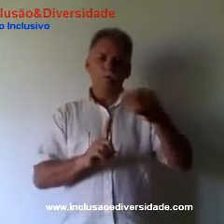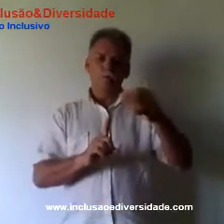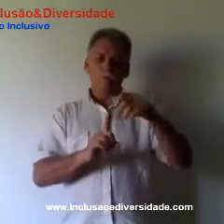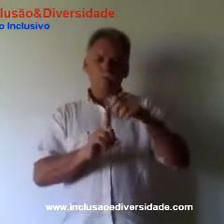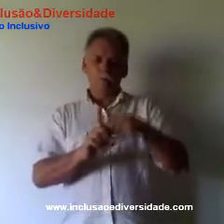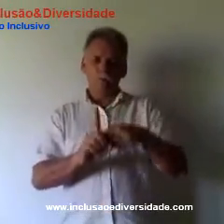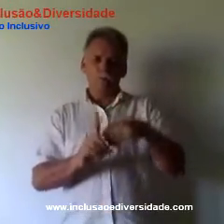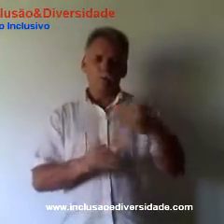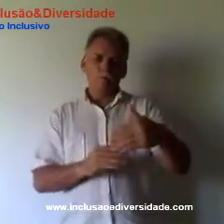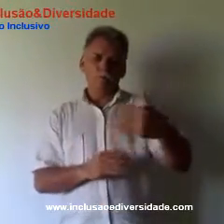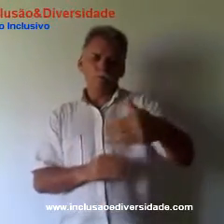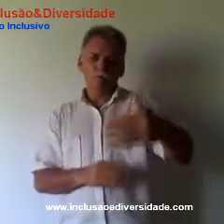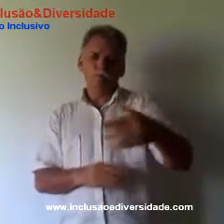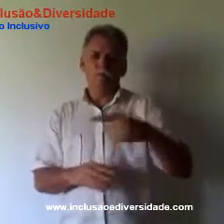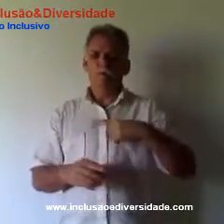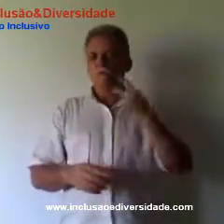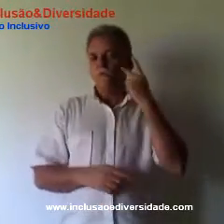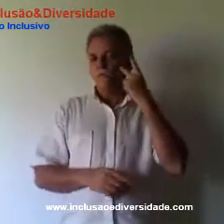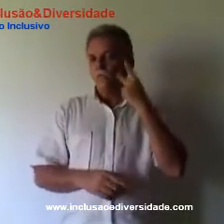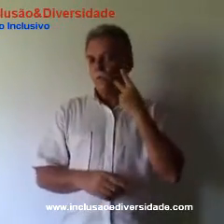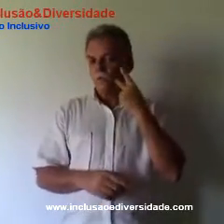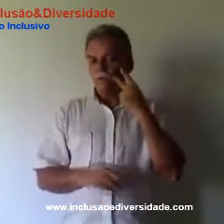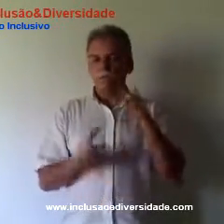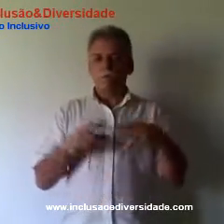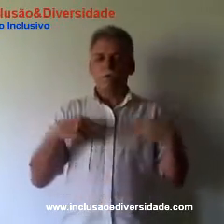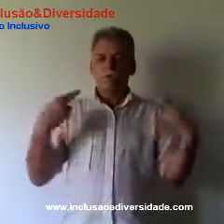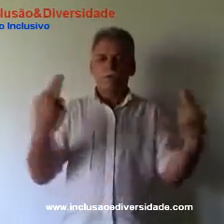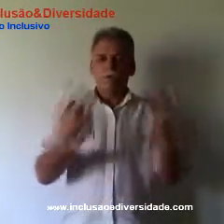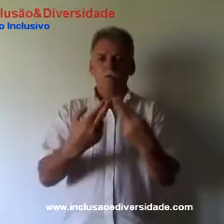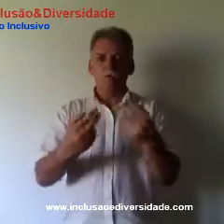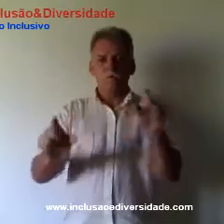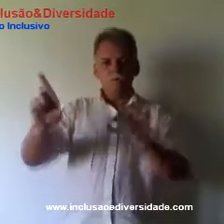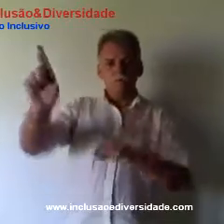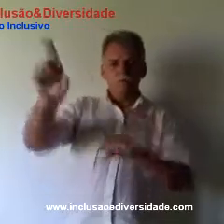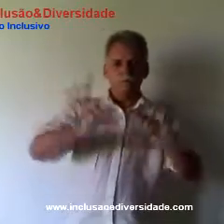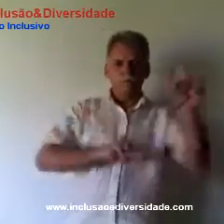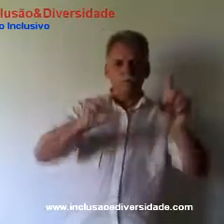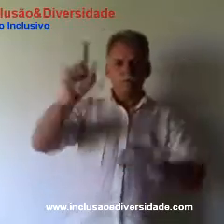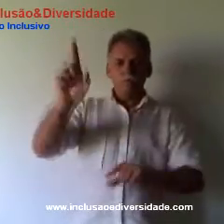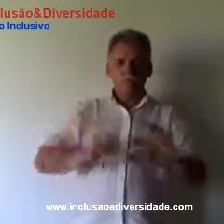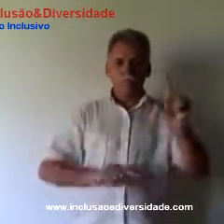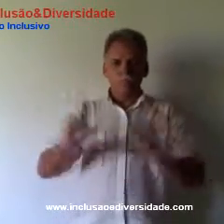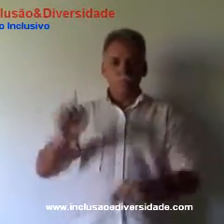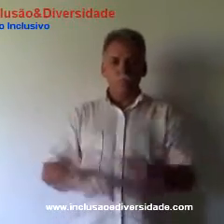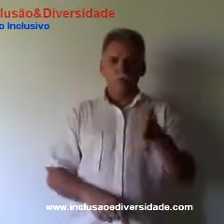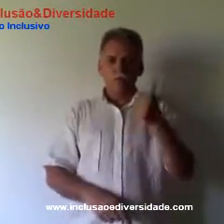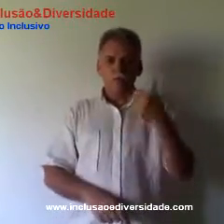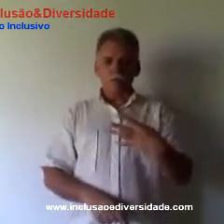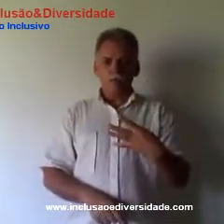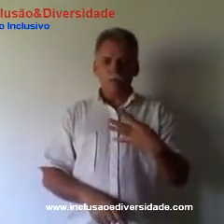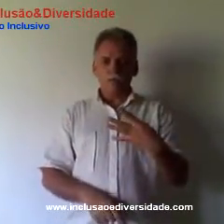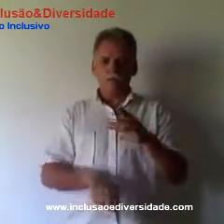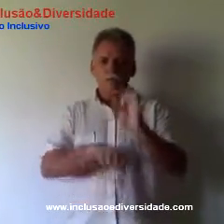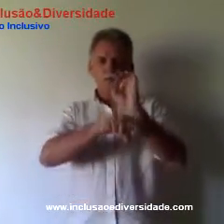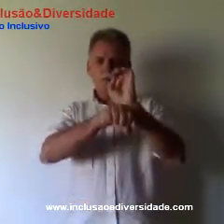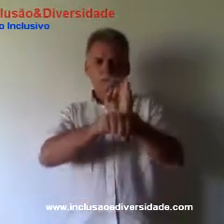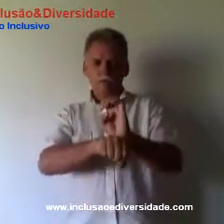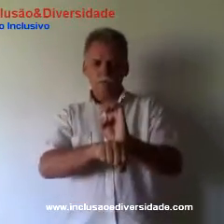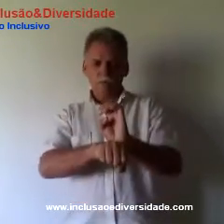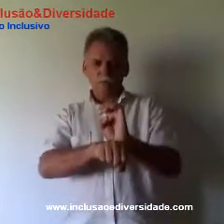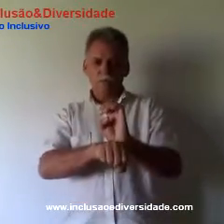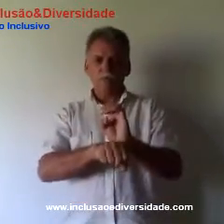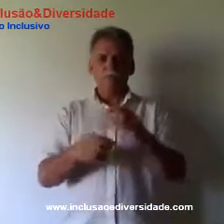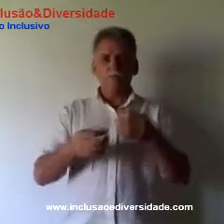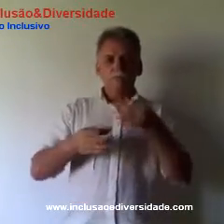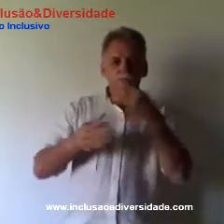de 14 estados, bastante representativa, onde saiu a Carta de Fortaleza, que fala um pouco da